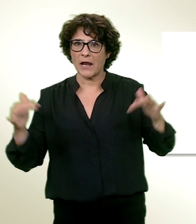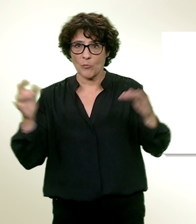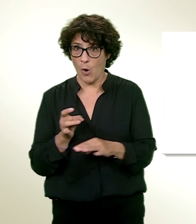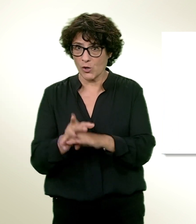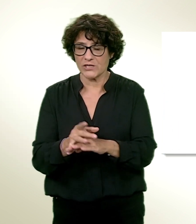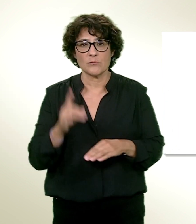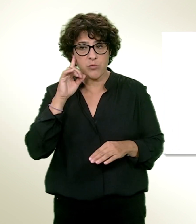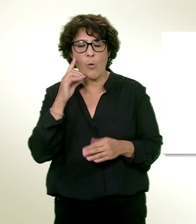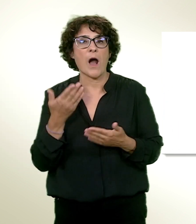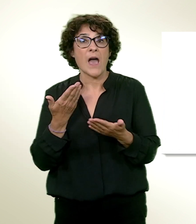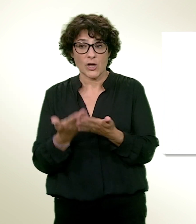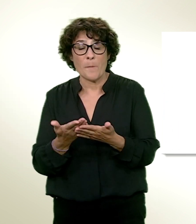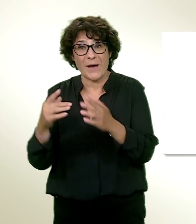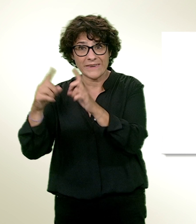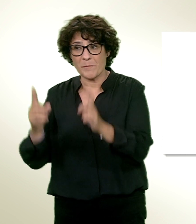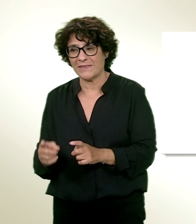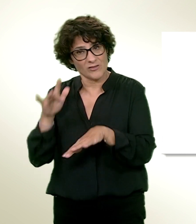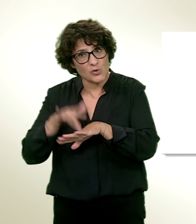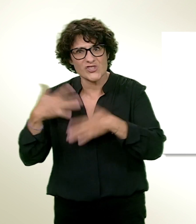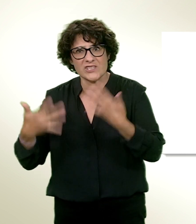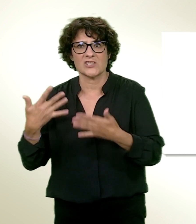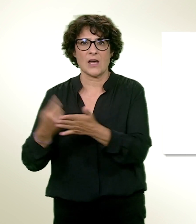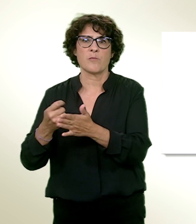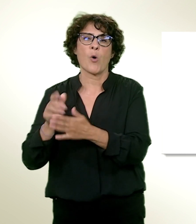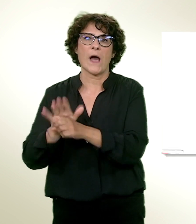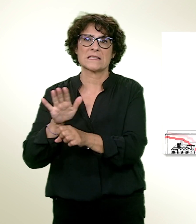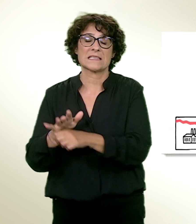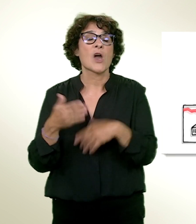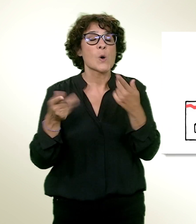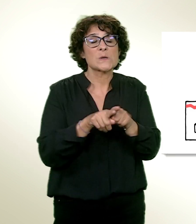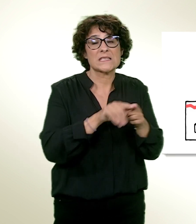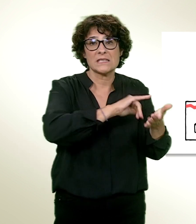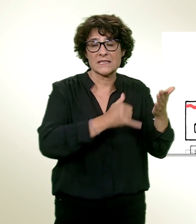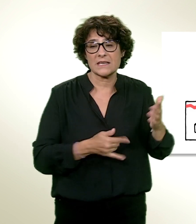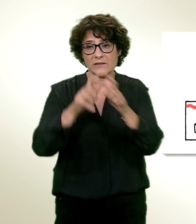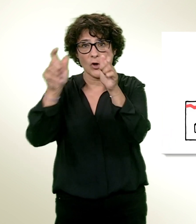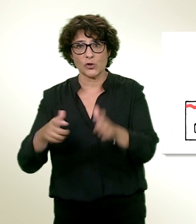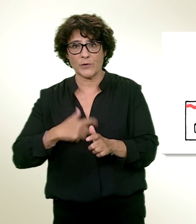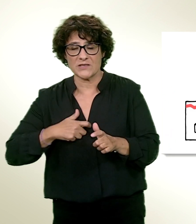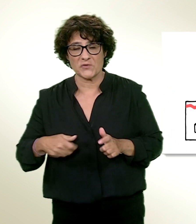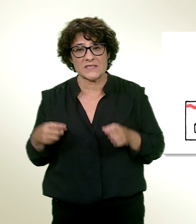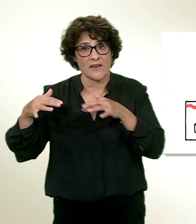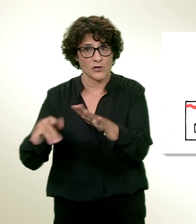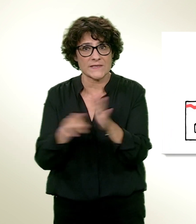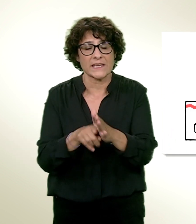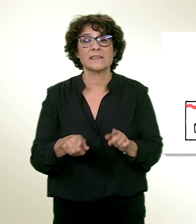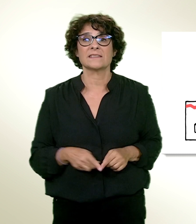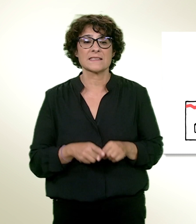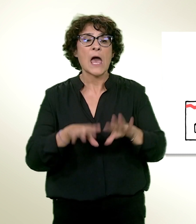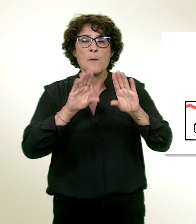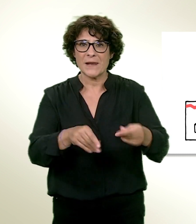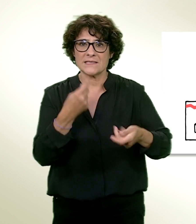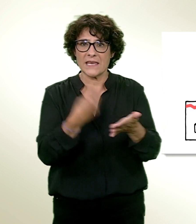le capital est déjà assez lourdement imposé et l'initiative nuit aux entreprises suisses, affaiblit la place économique suisse et